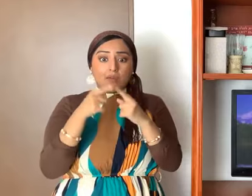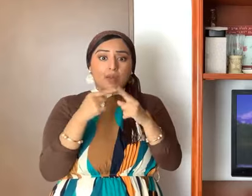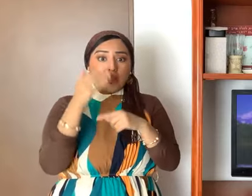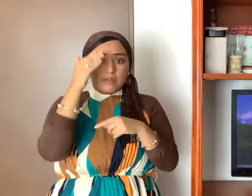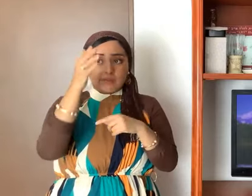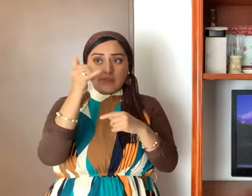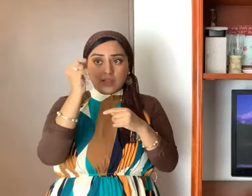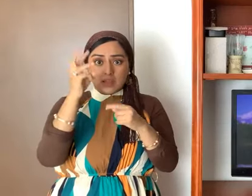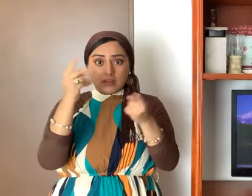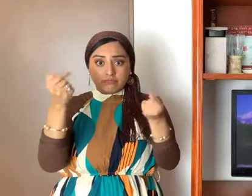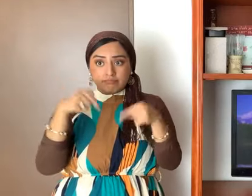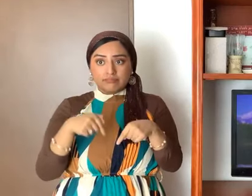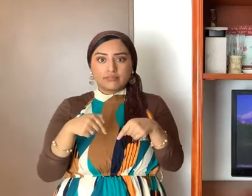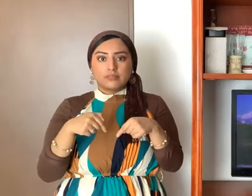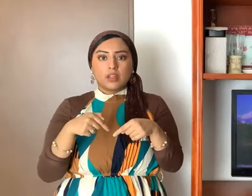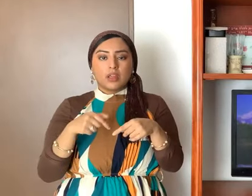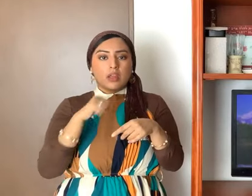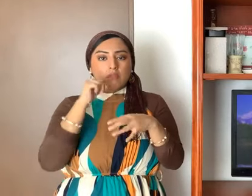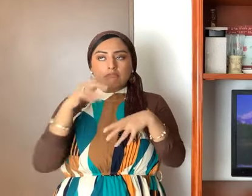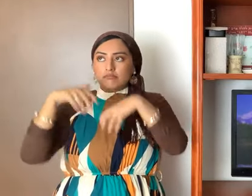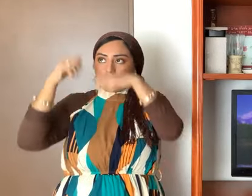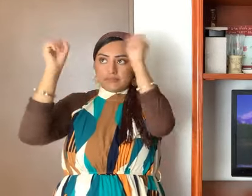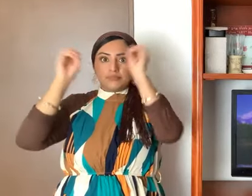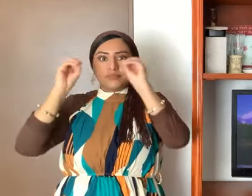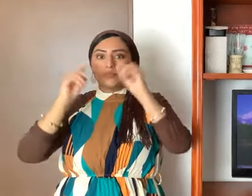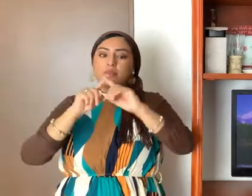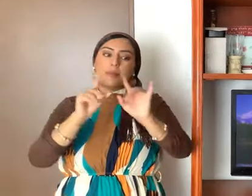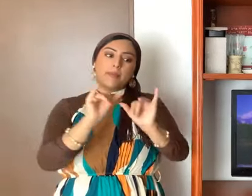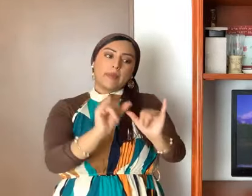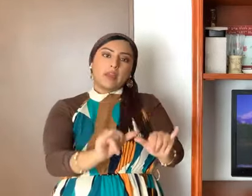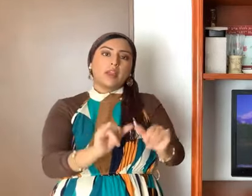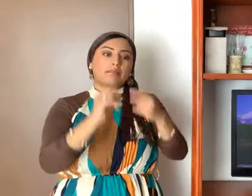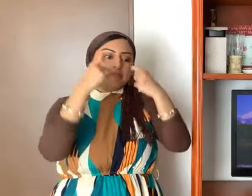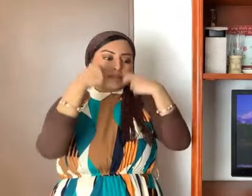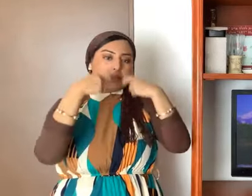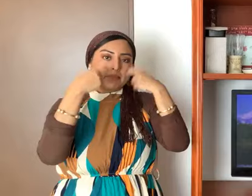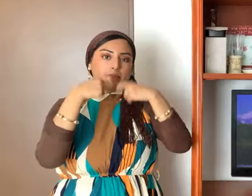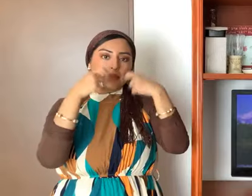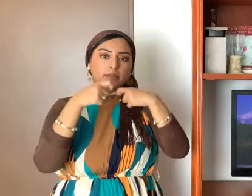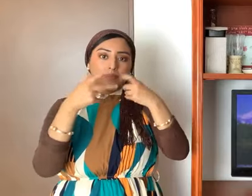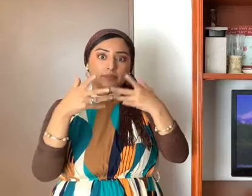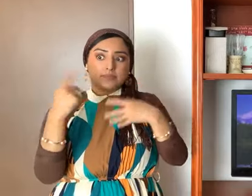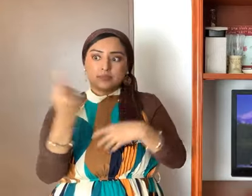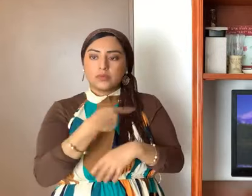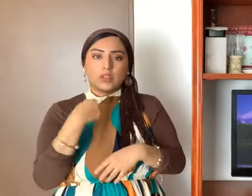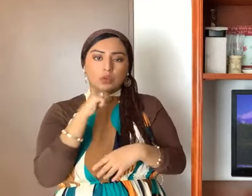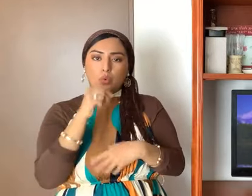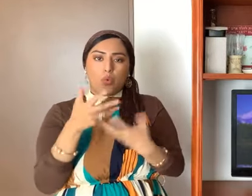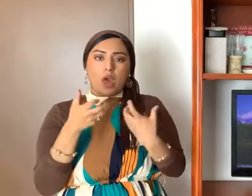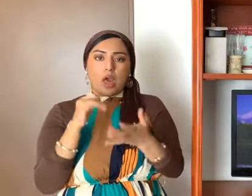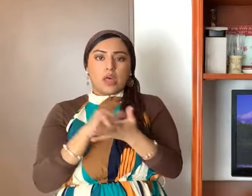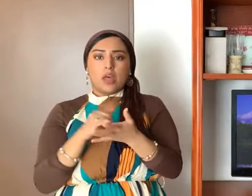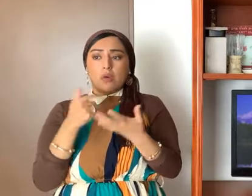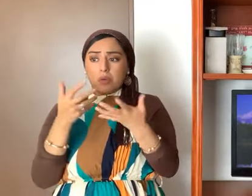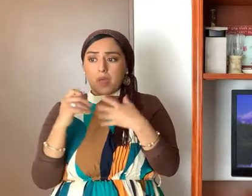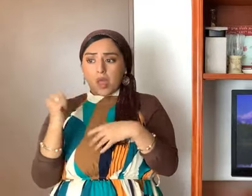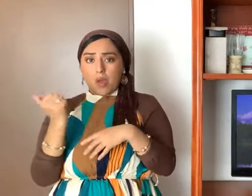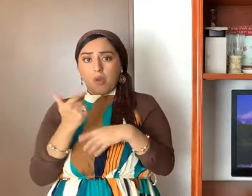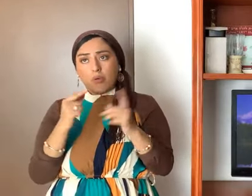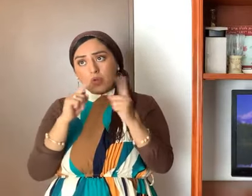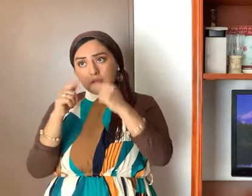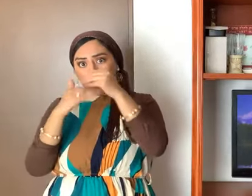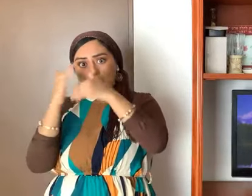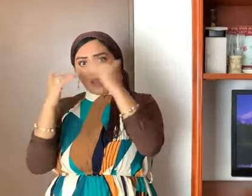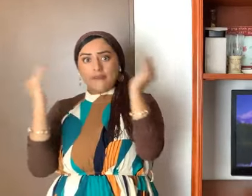venga Yahshua, no se irán en el Natsal, sino que se quedarán para el lloro y el crujir de dientes. Nosotros no queremos eso, queremos que todos nos